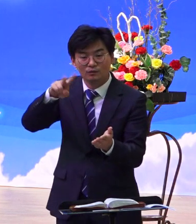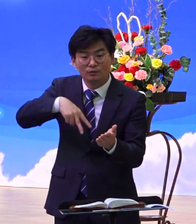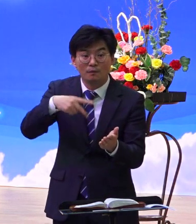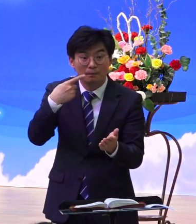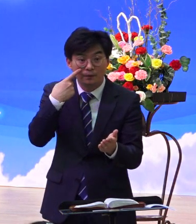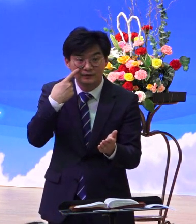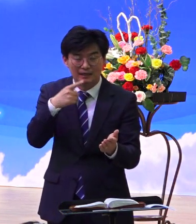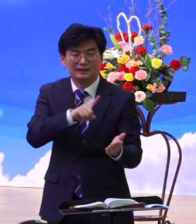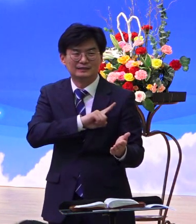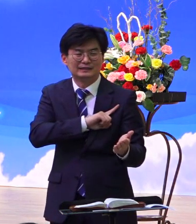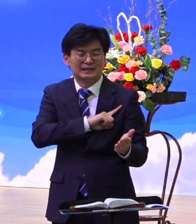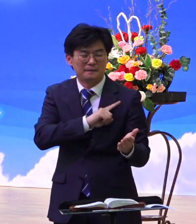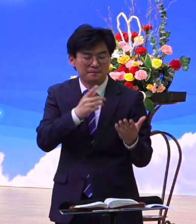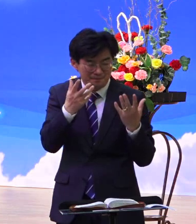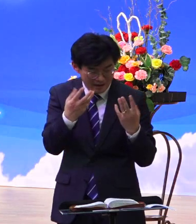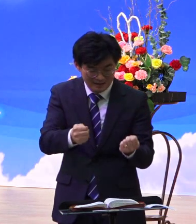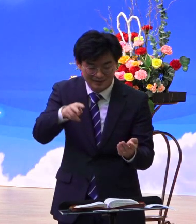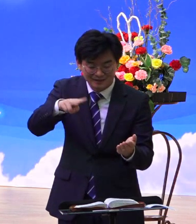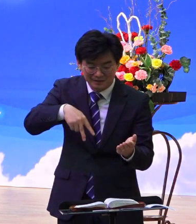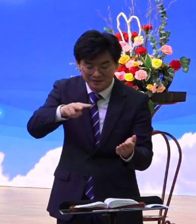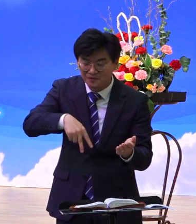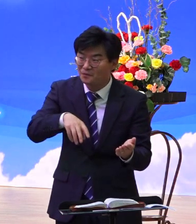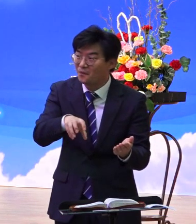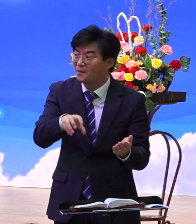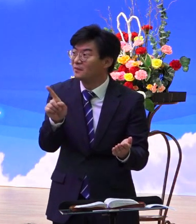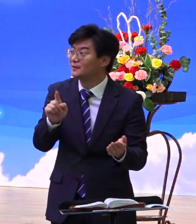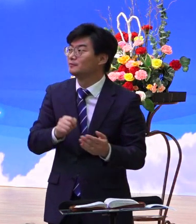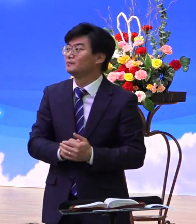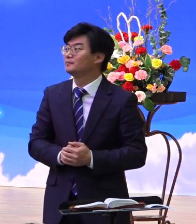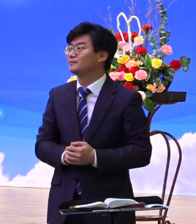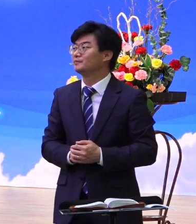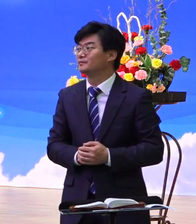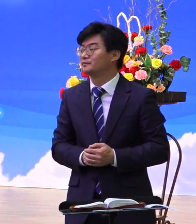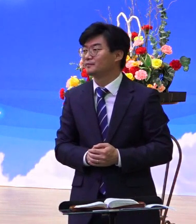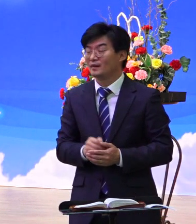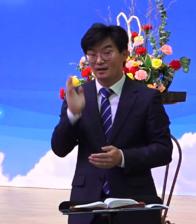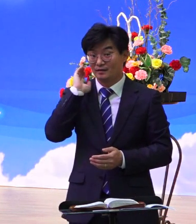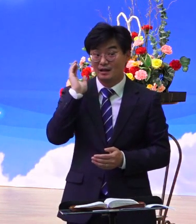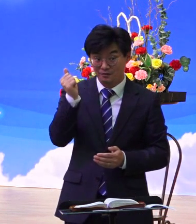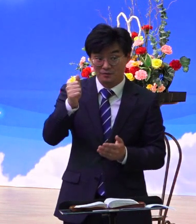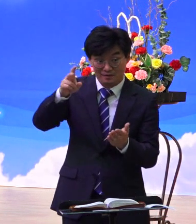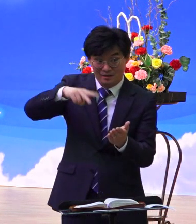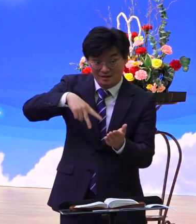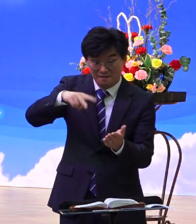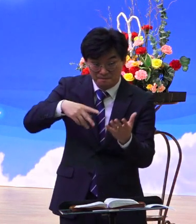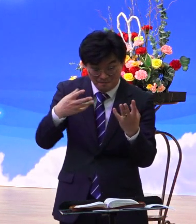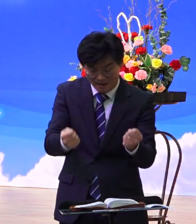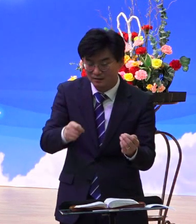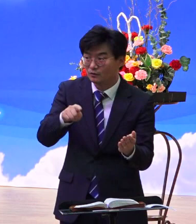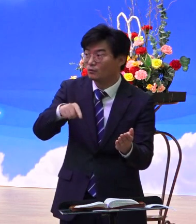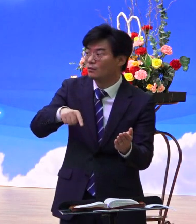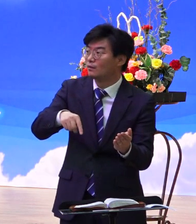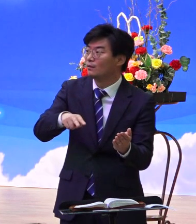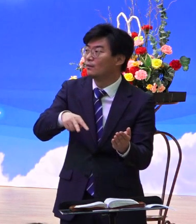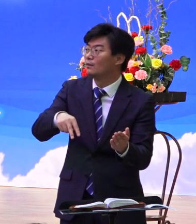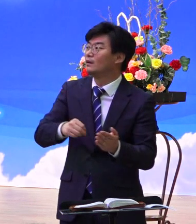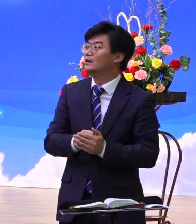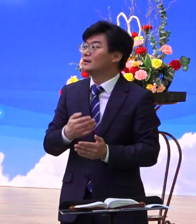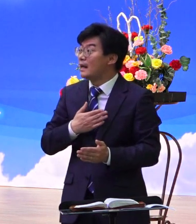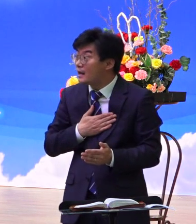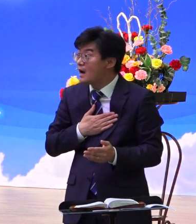한번 시편 34편 4절 링컨이 그렇게 즐겨 읽었던 구절을 함께 읽겠습니다.